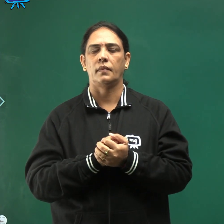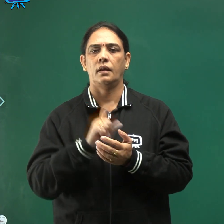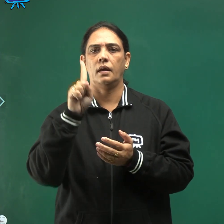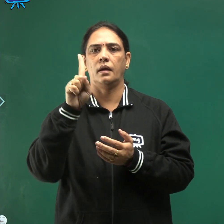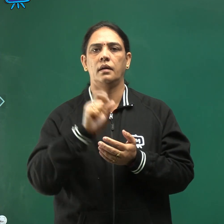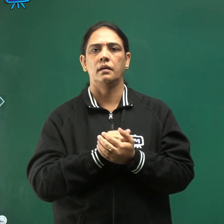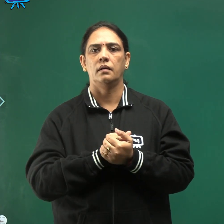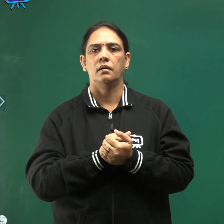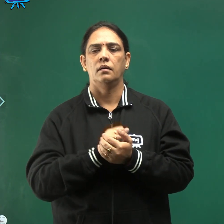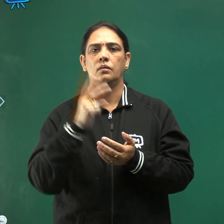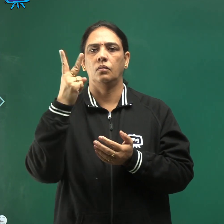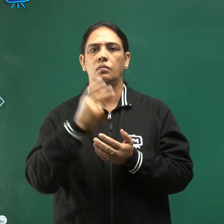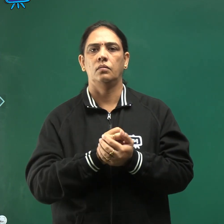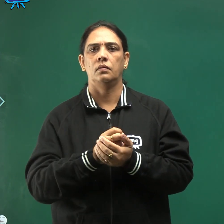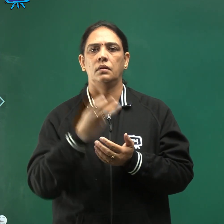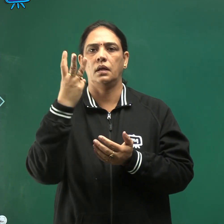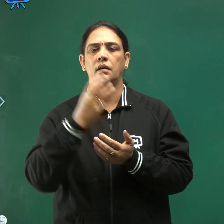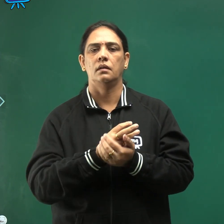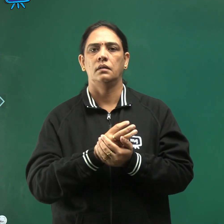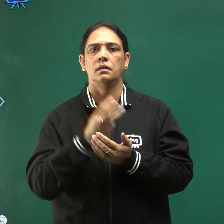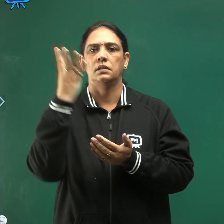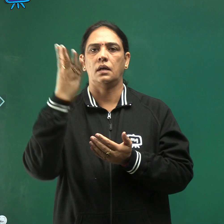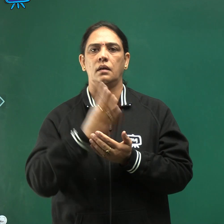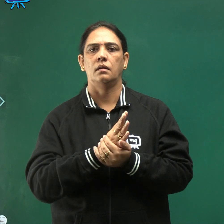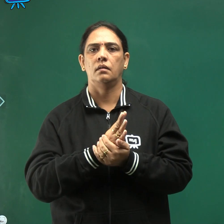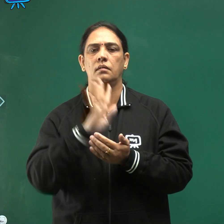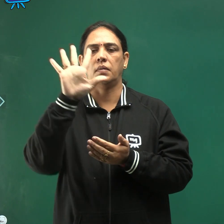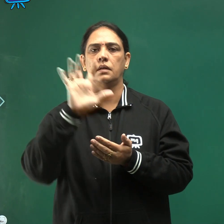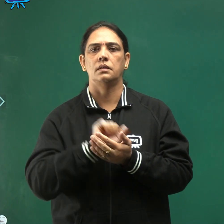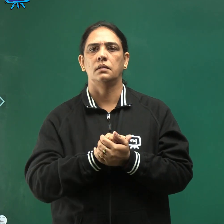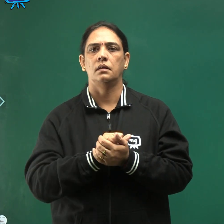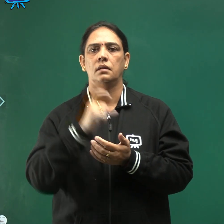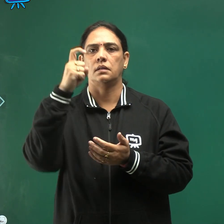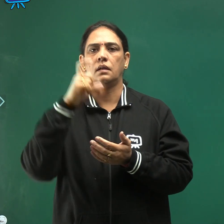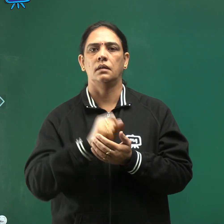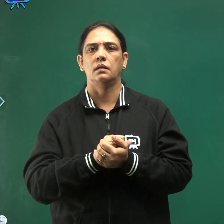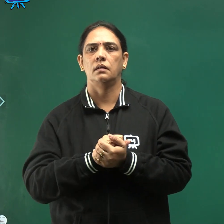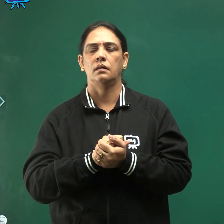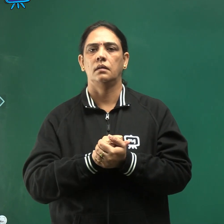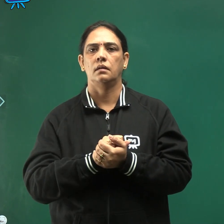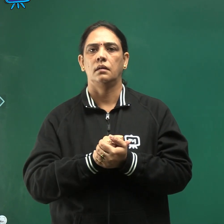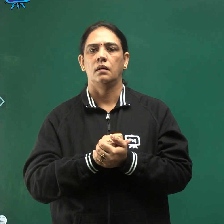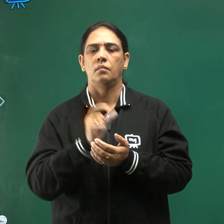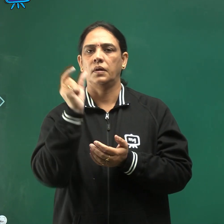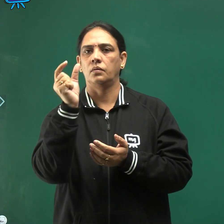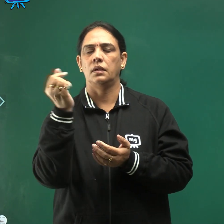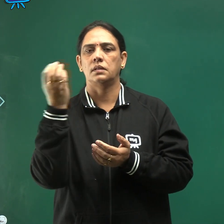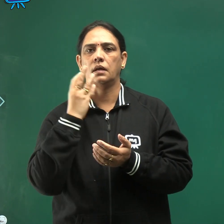1, 2, 3, 4, 5, 7 पदों की